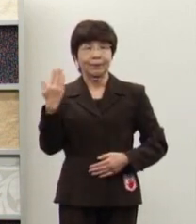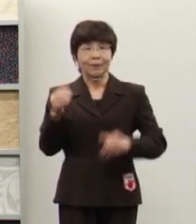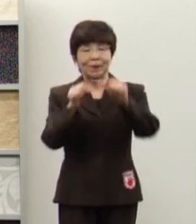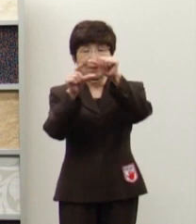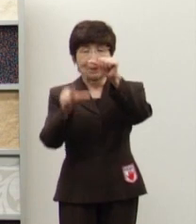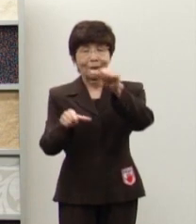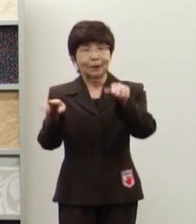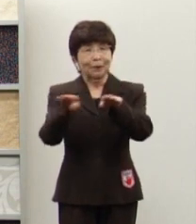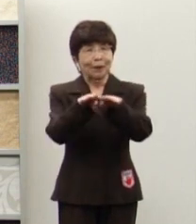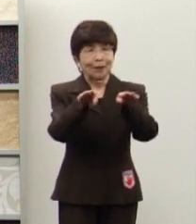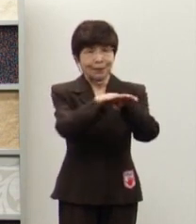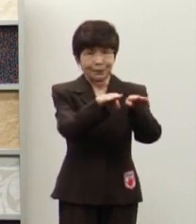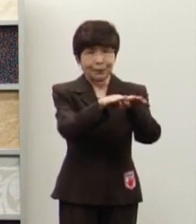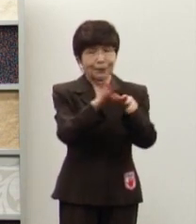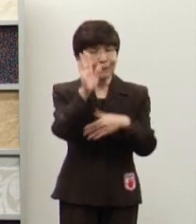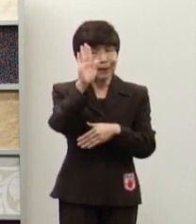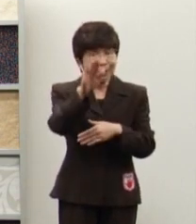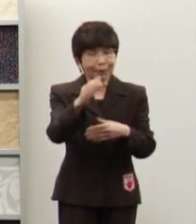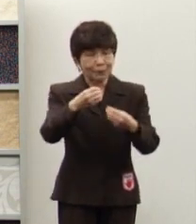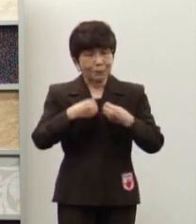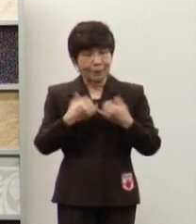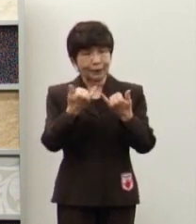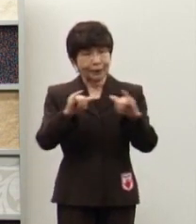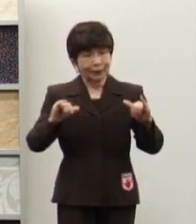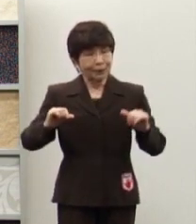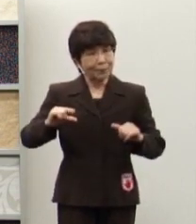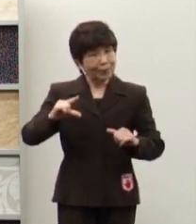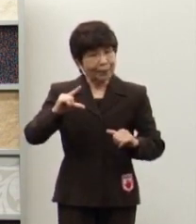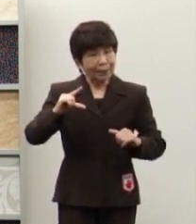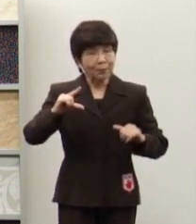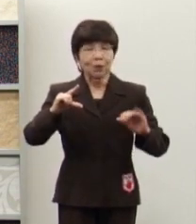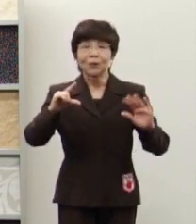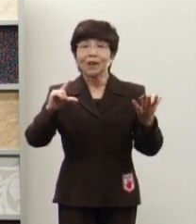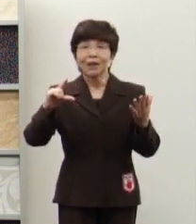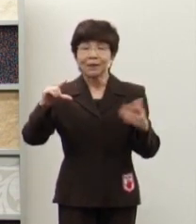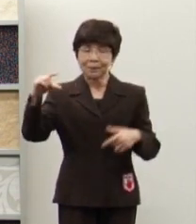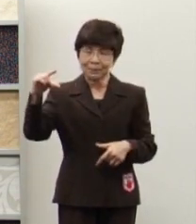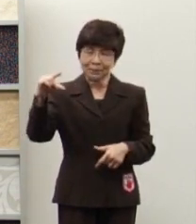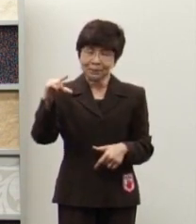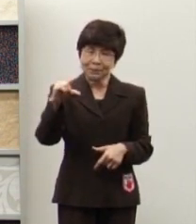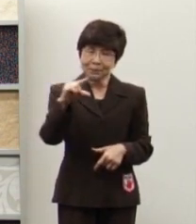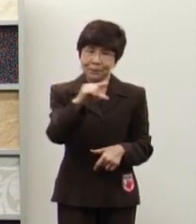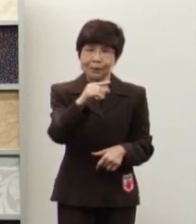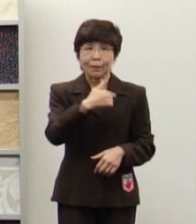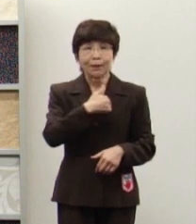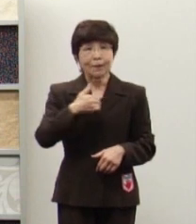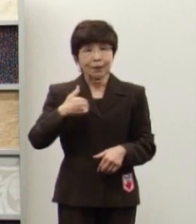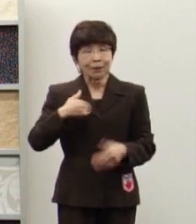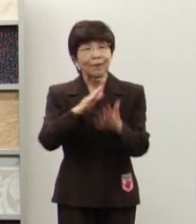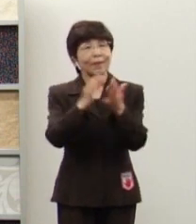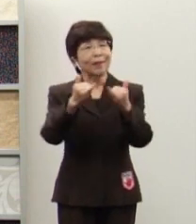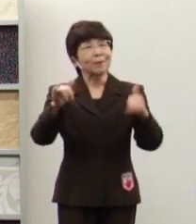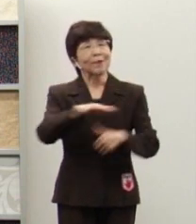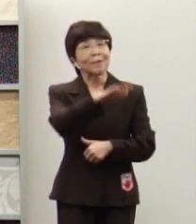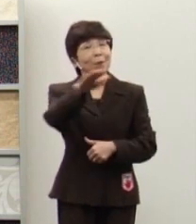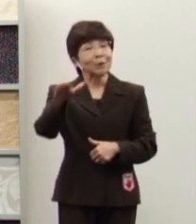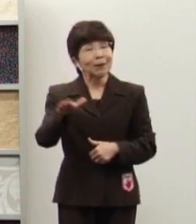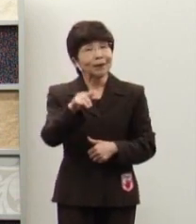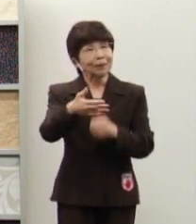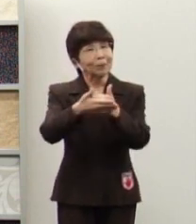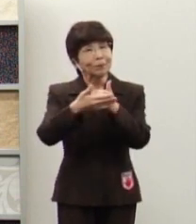大型連休の影響を最小化して乗り切ってからこの方、県民の皆様のお力添えのもと、ここ山梨県